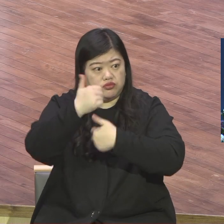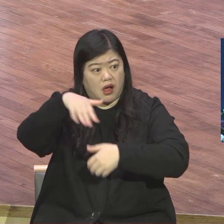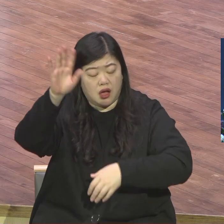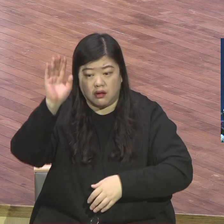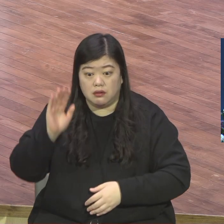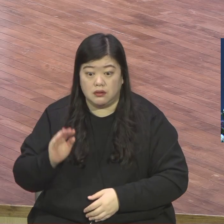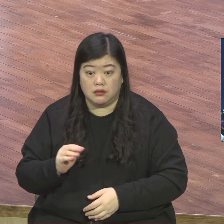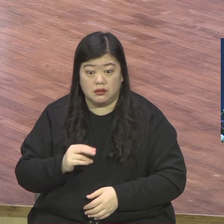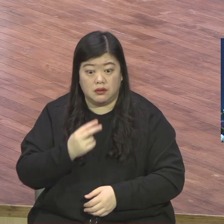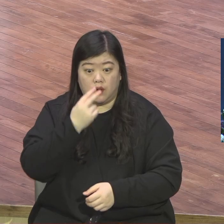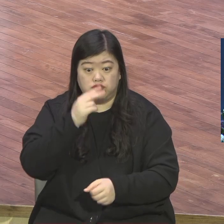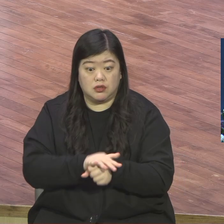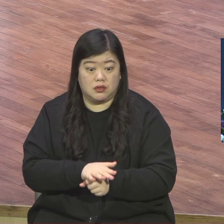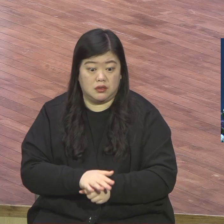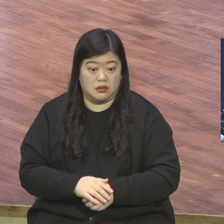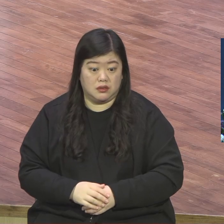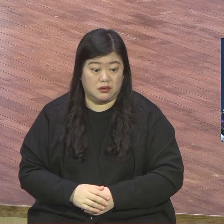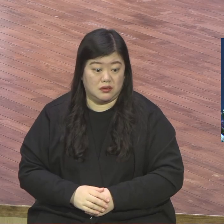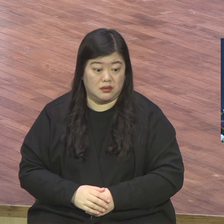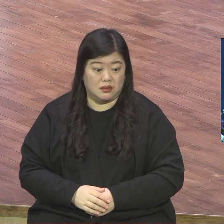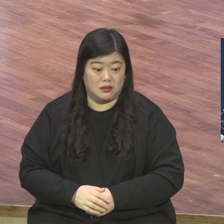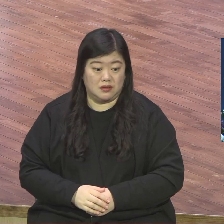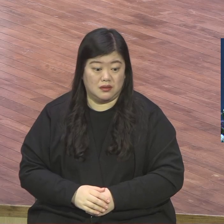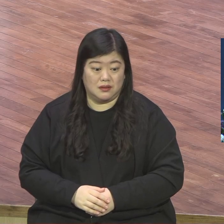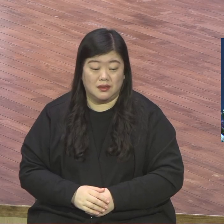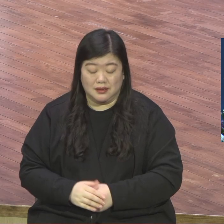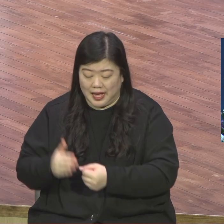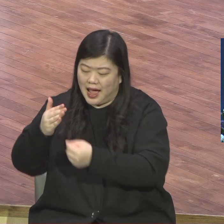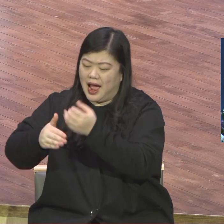하나님과 화평을 누리고 즐기는 이 삶